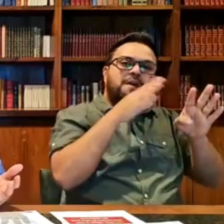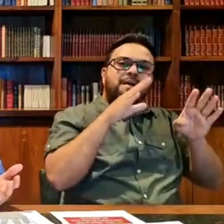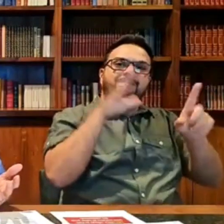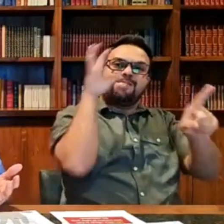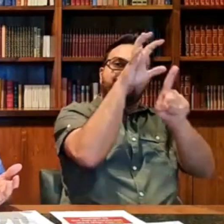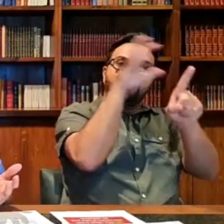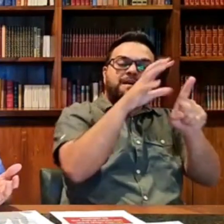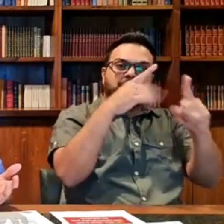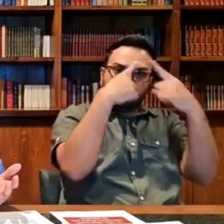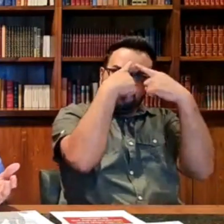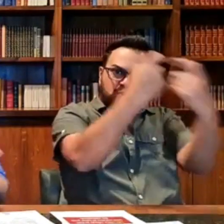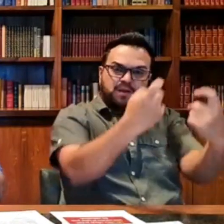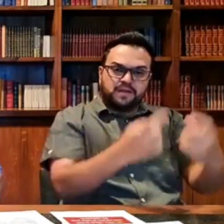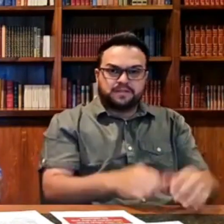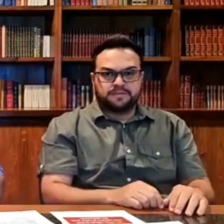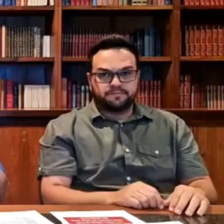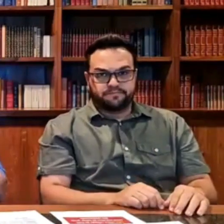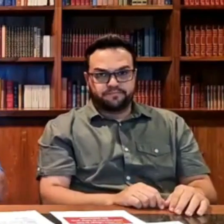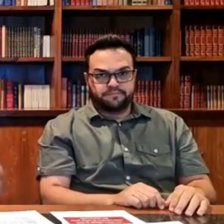violência.